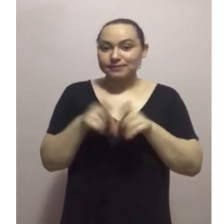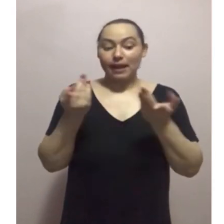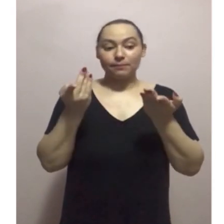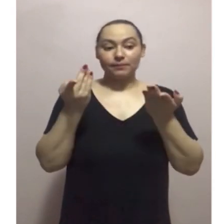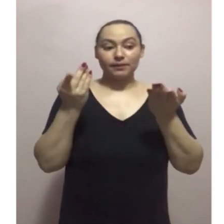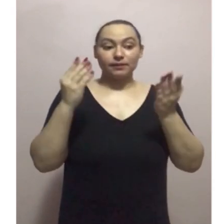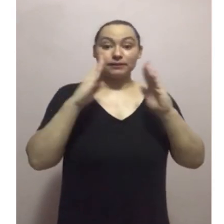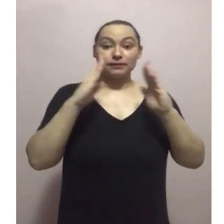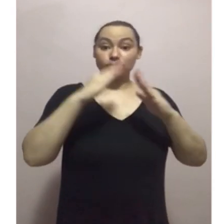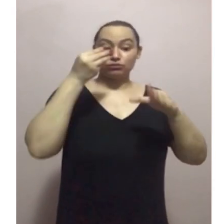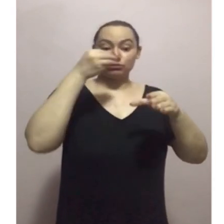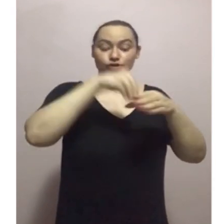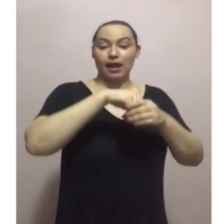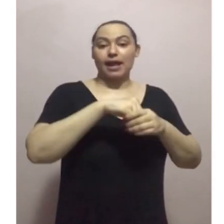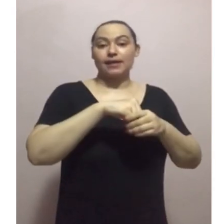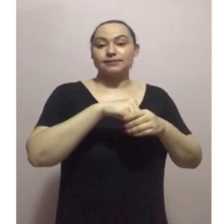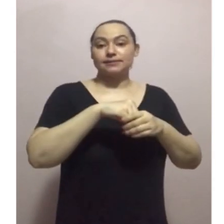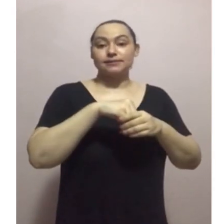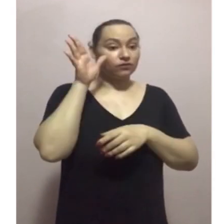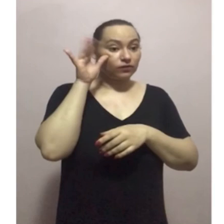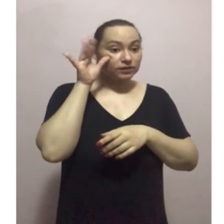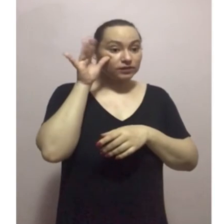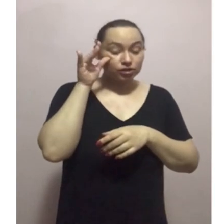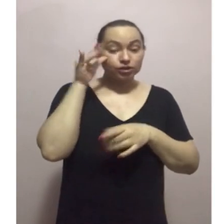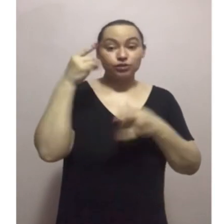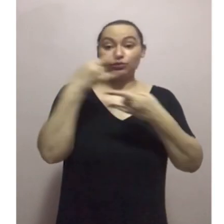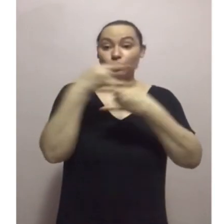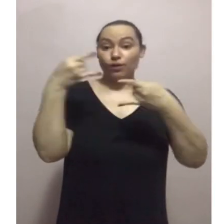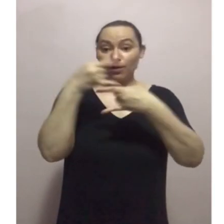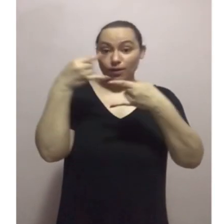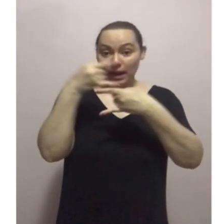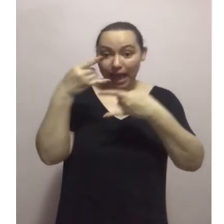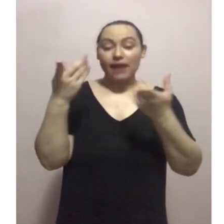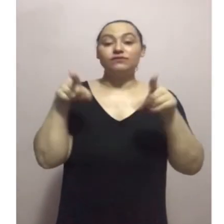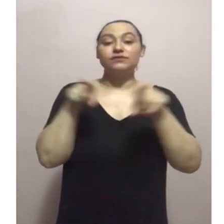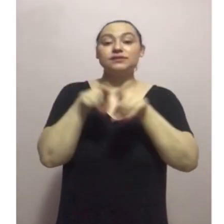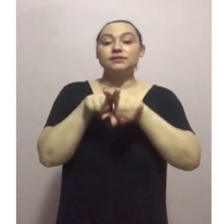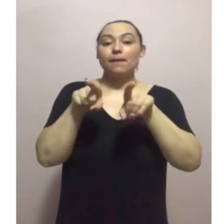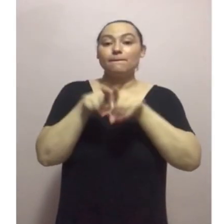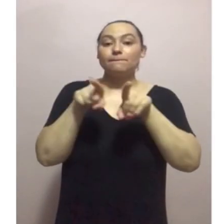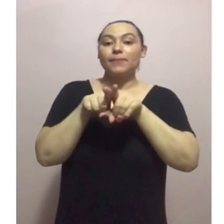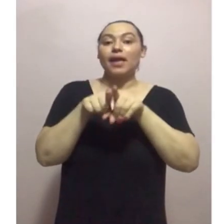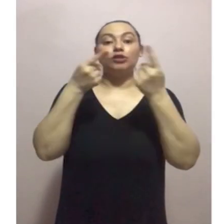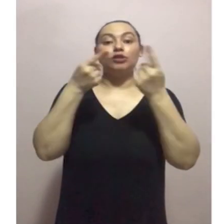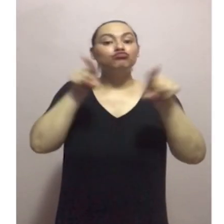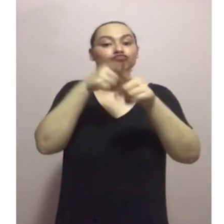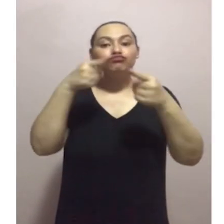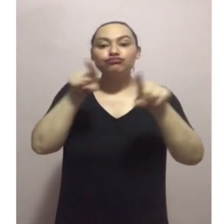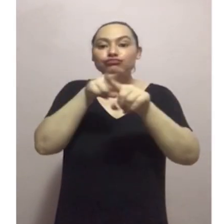foi, né, Deia, dentro de casa, foi assistindo lives, shows, teatro, que